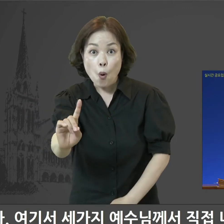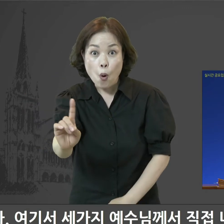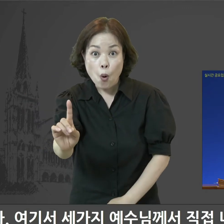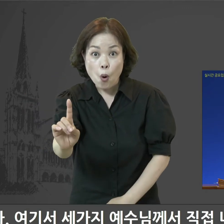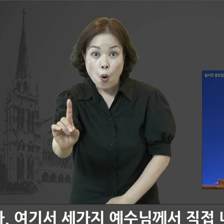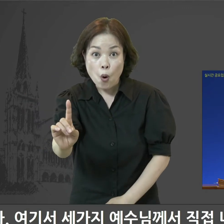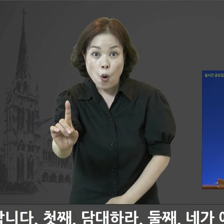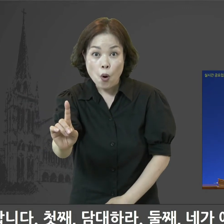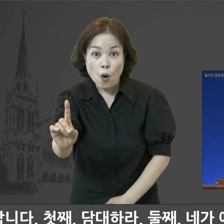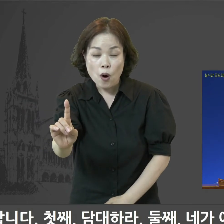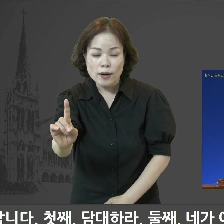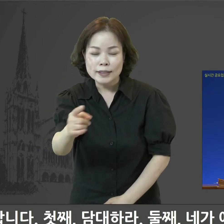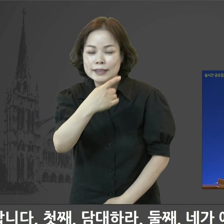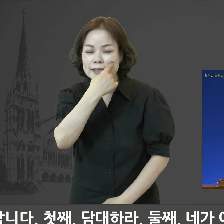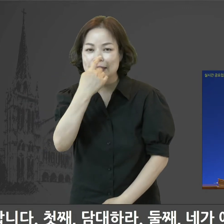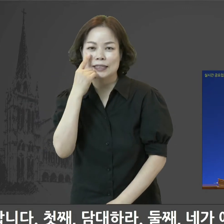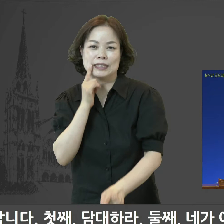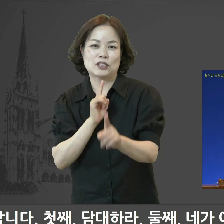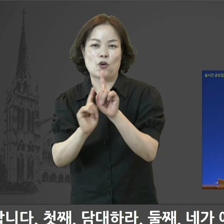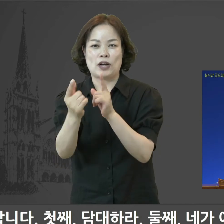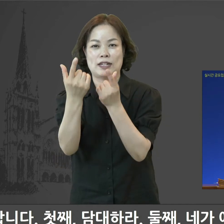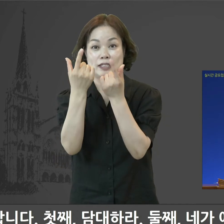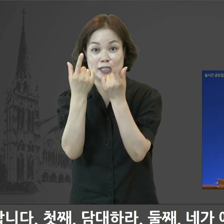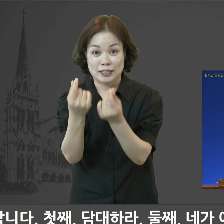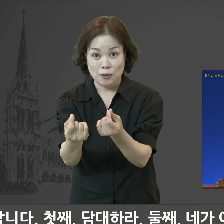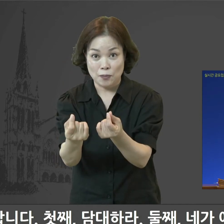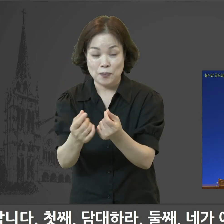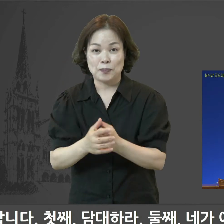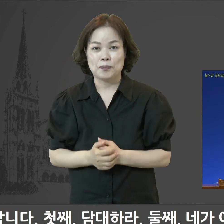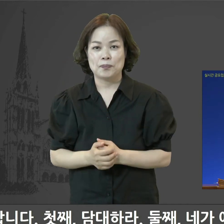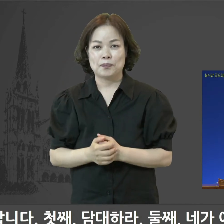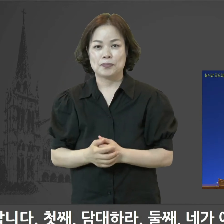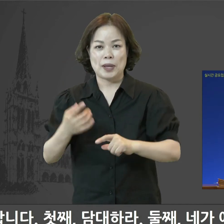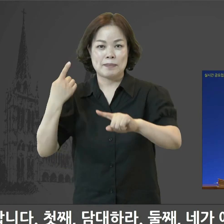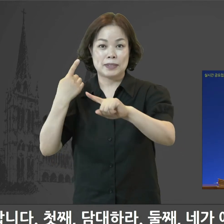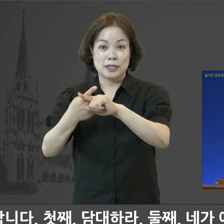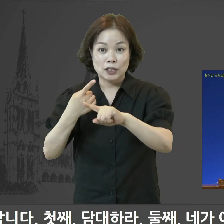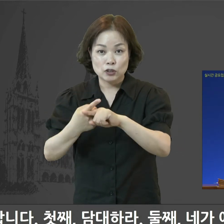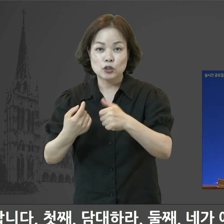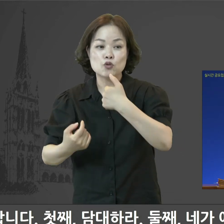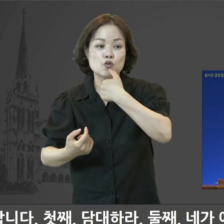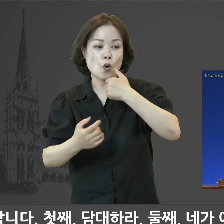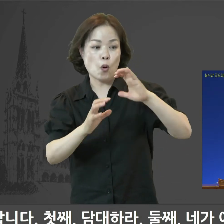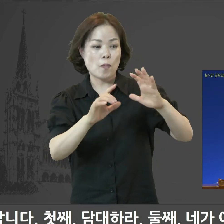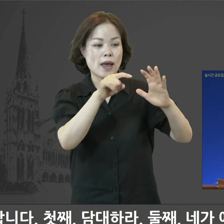같이? 증언한 것 같이. 그 다음, 로마에서도